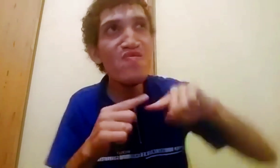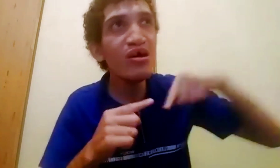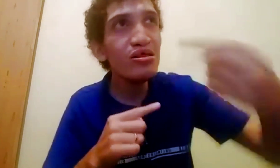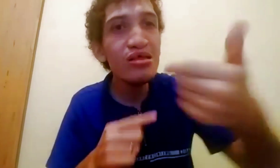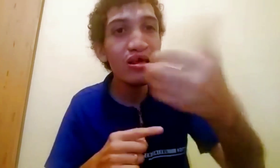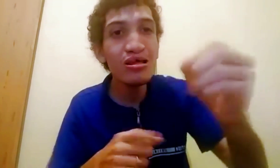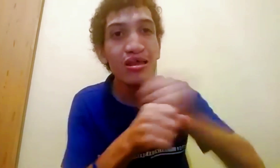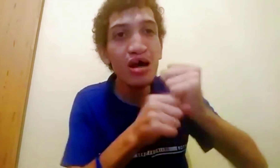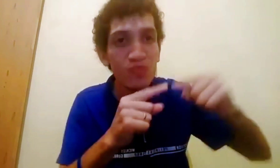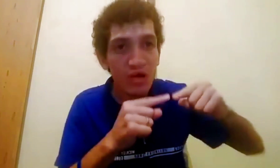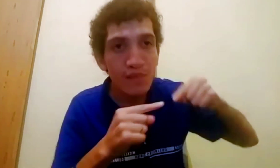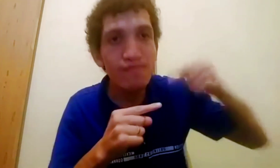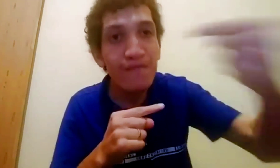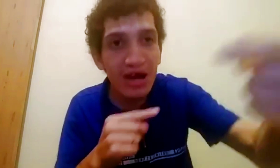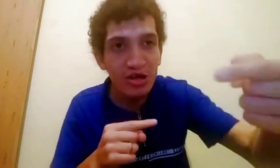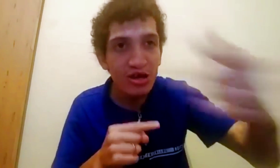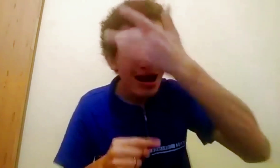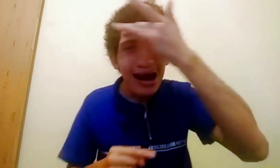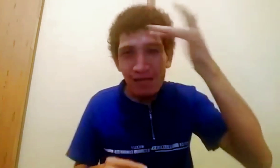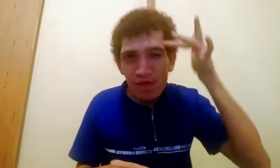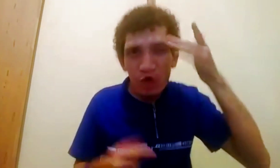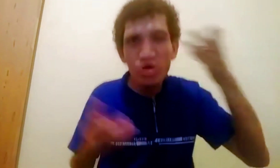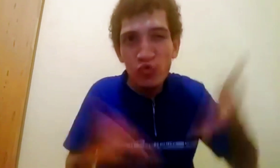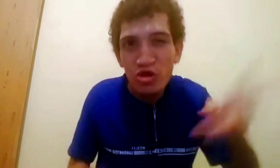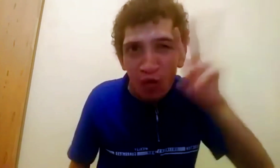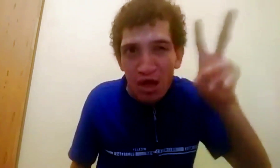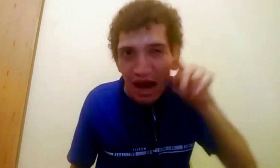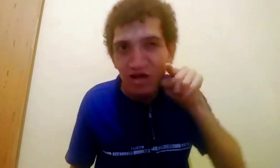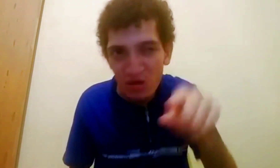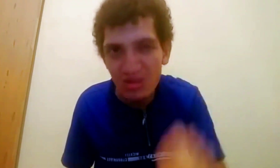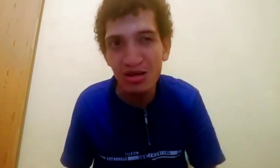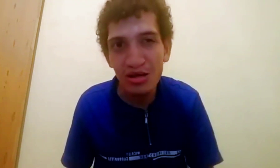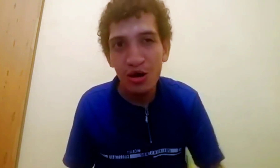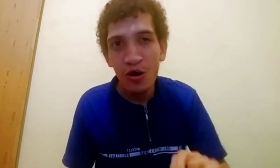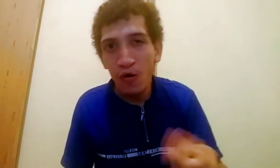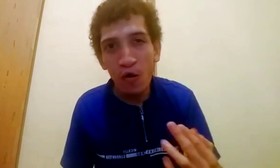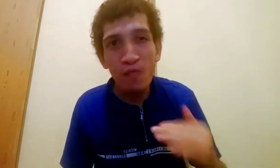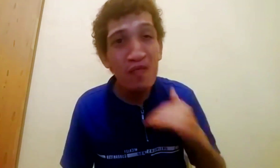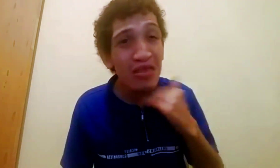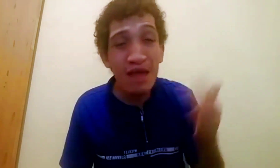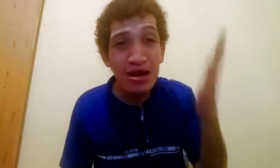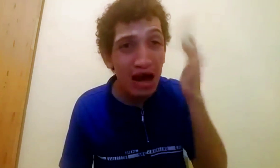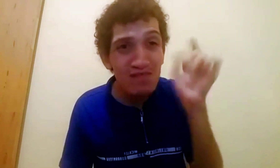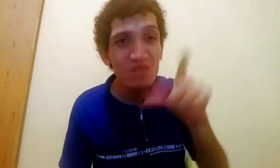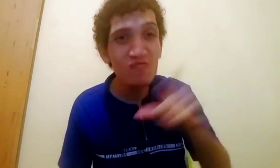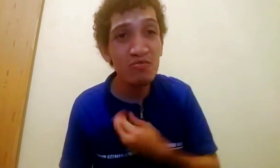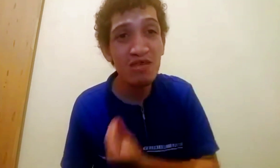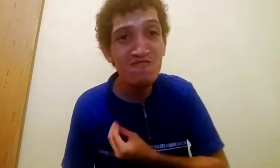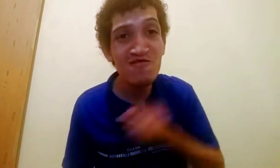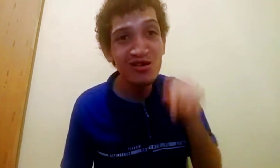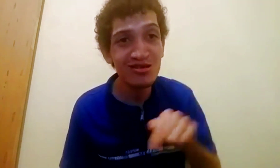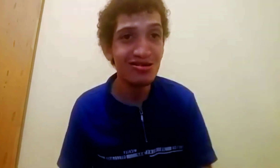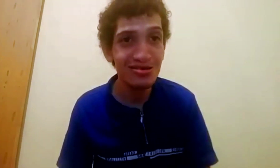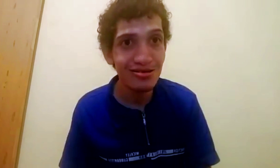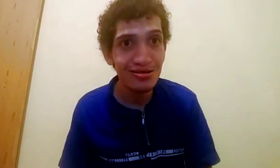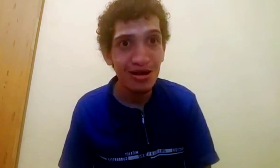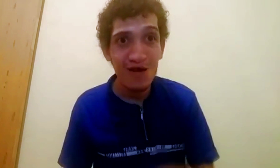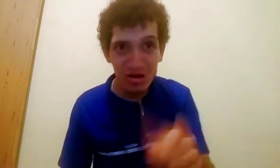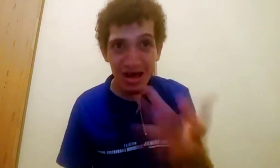Daqui 100 anos, pra frente, as pessoas que hoje vão lembrar de você? Ou ninguém vai saber que você teve vírus aqui? Você